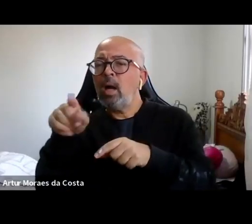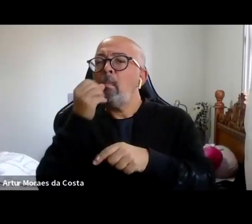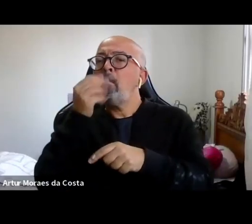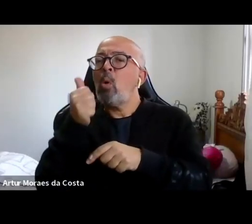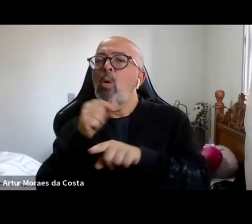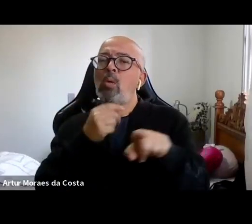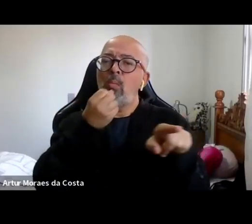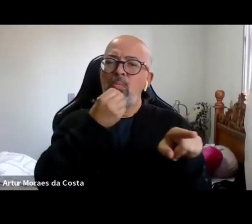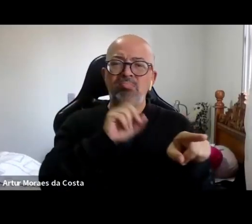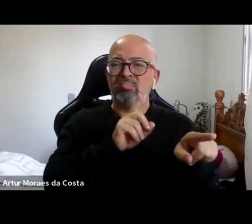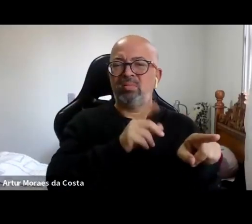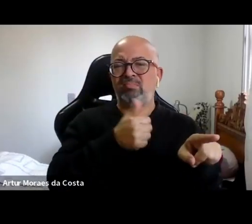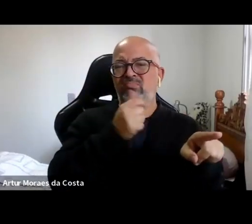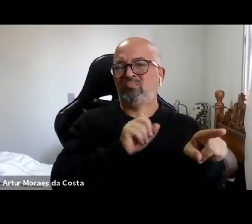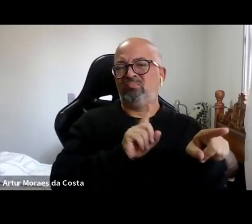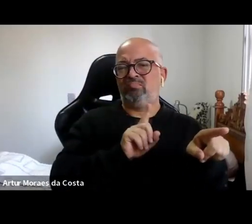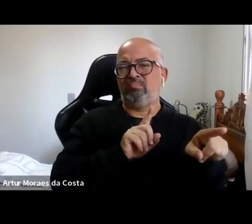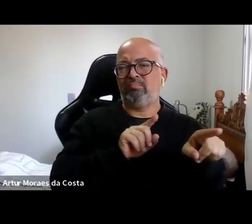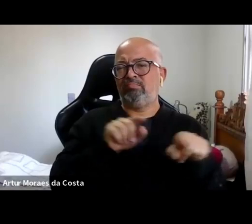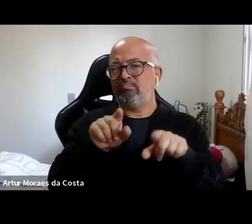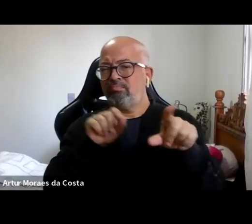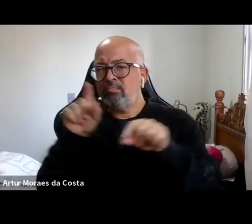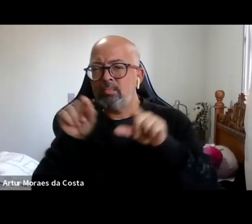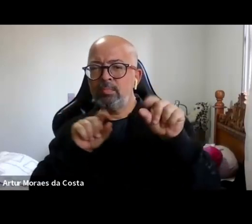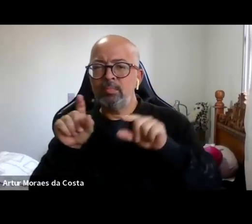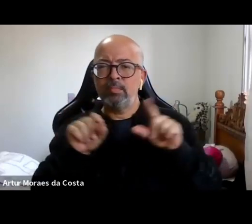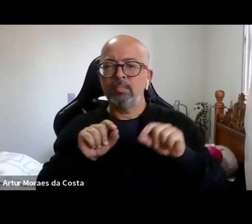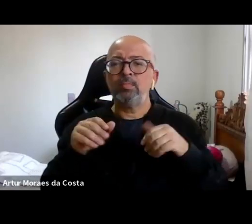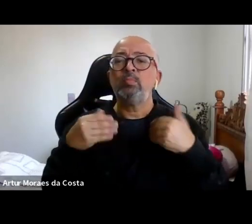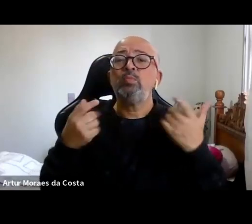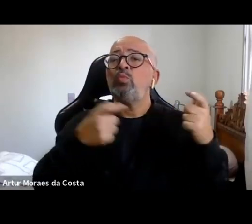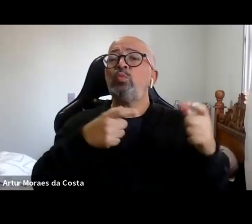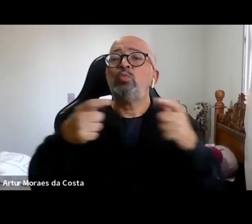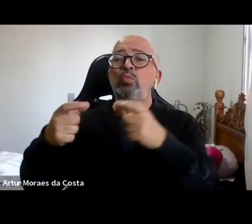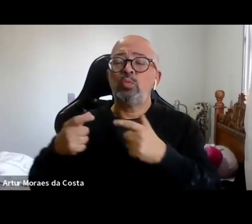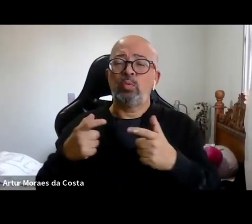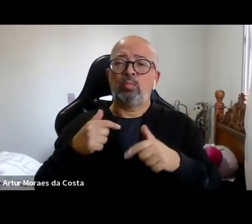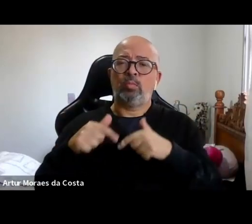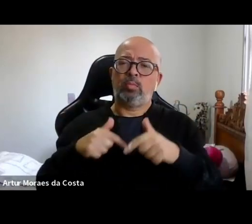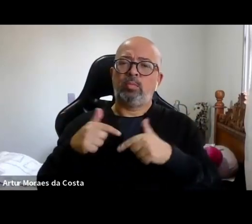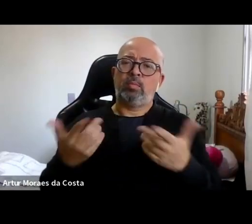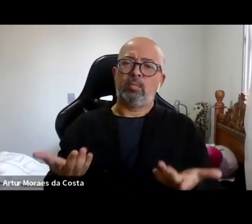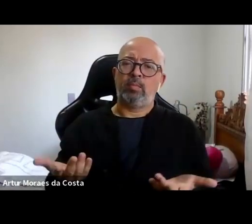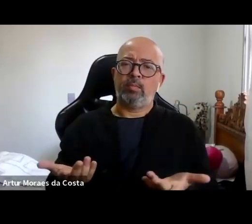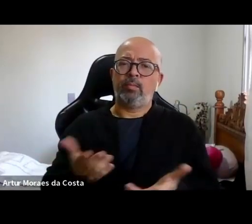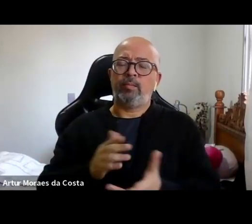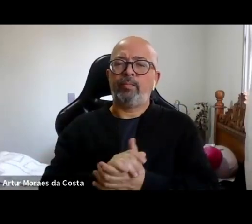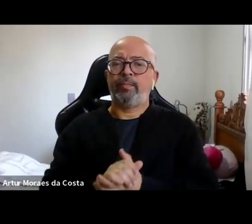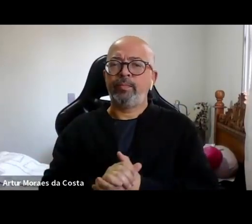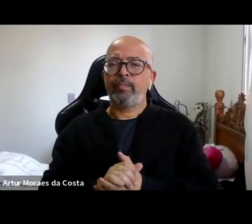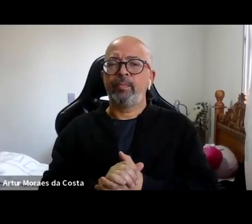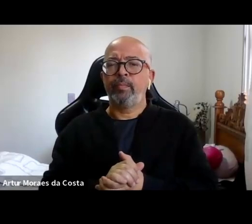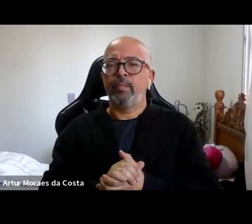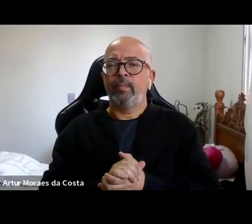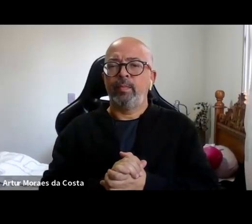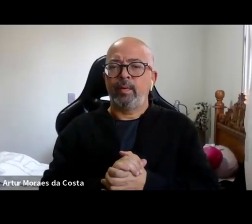bueno si las actividades o cosas no se pueden ver y oír que incluyan algún tipo de de actividad o de movimiento o